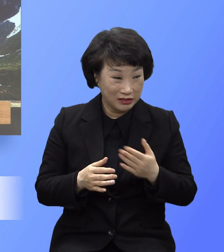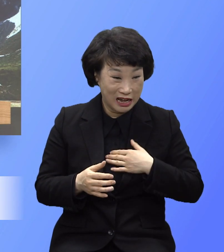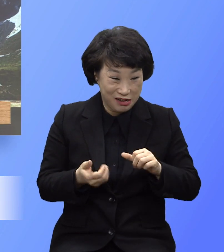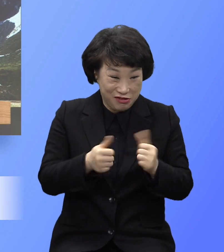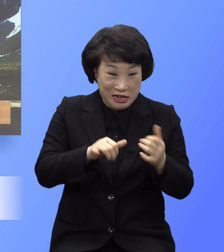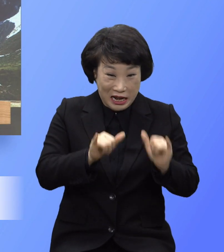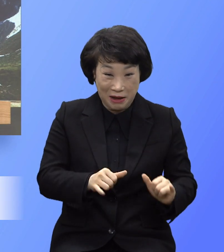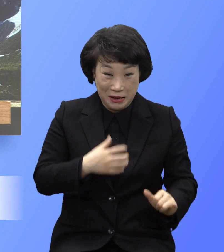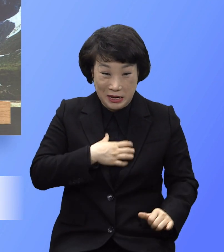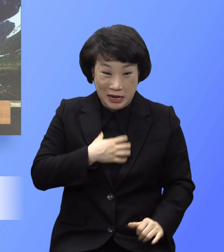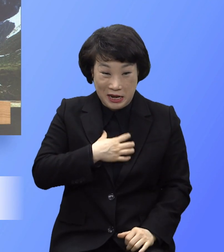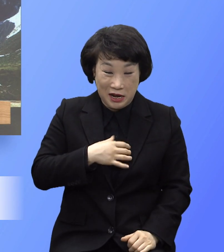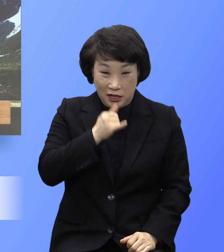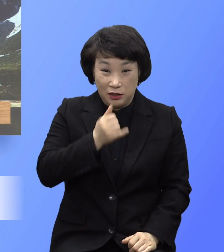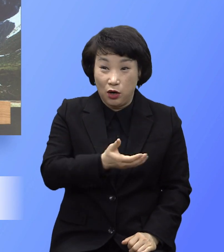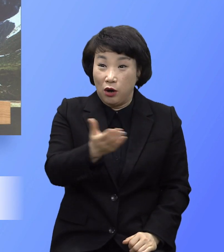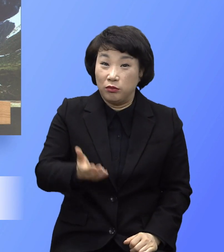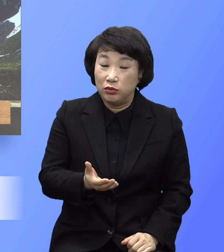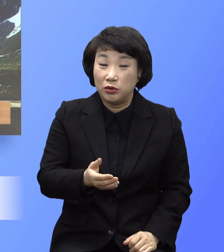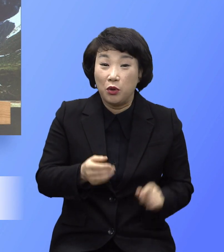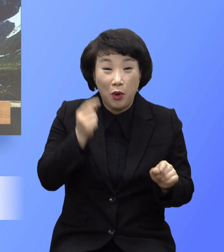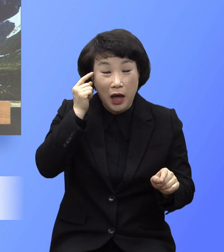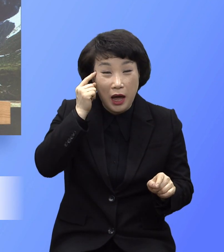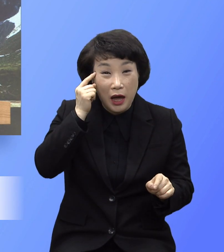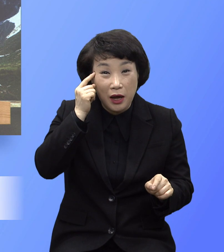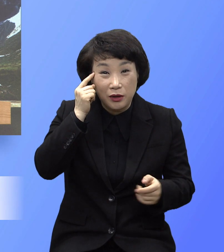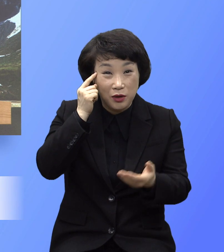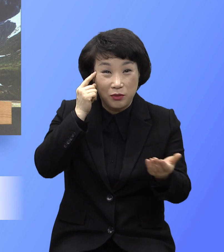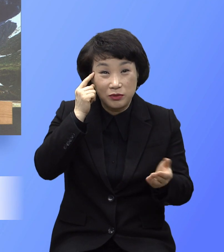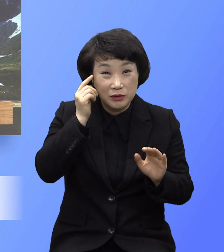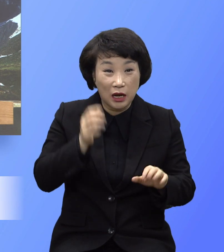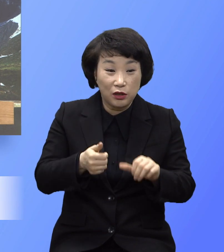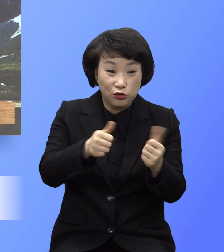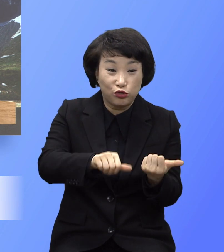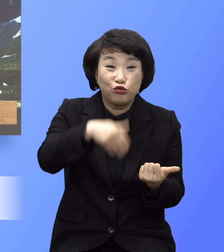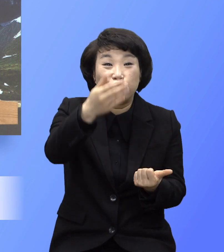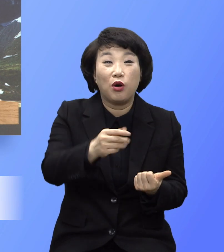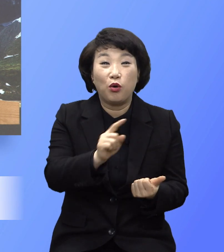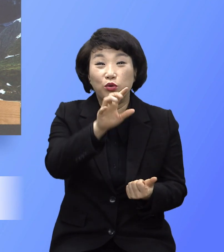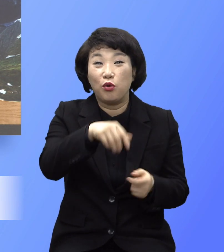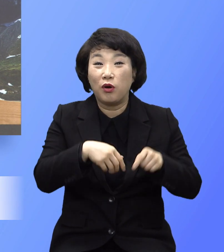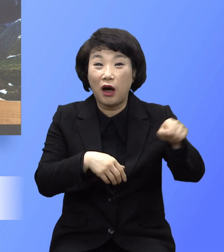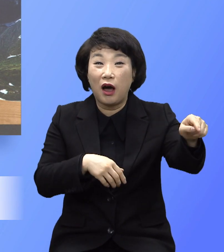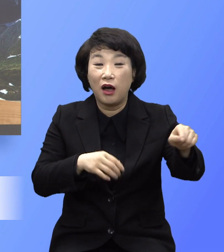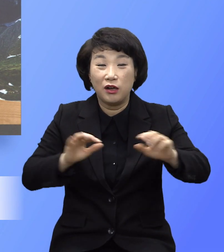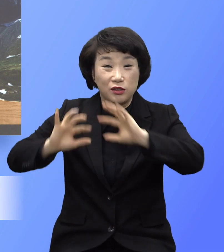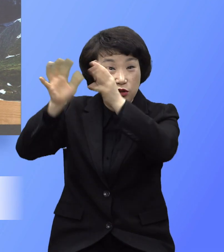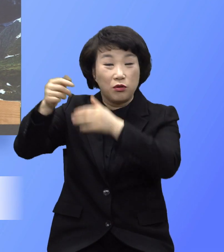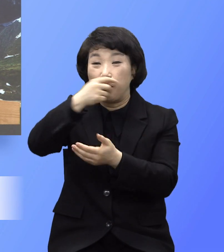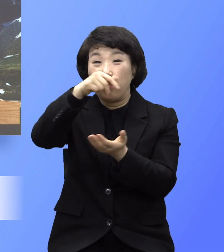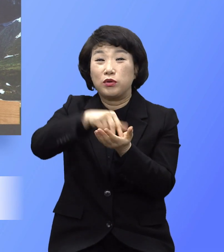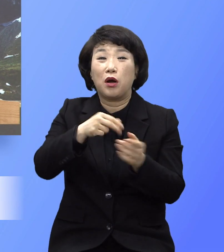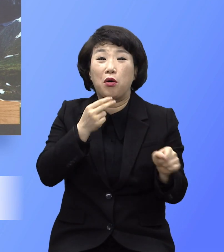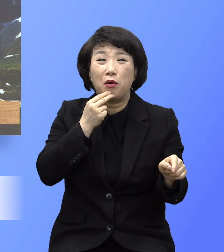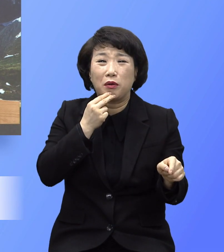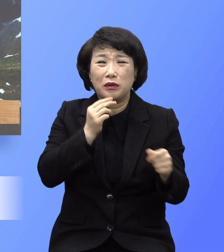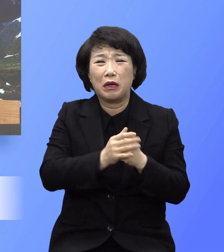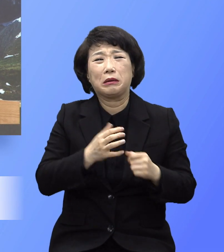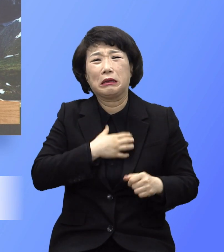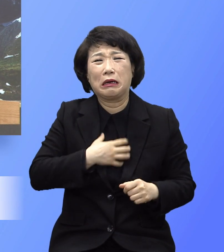죽을까봐 걱정돼요. 죽을까봐 걱정되는 사람은 죽은 다음에 천국의 보장이 없기